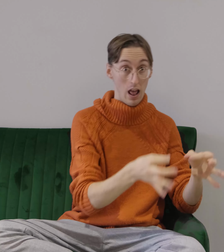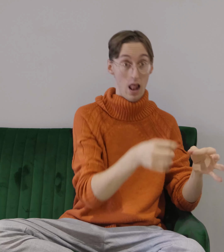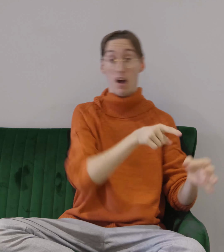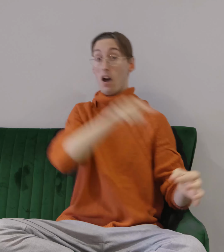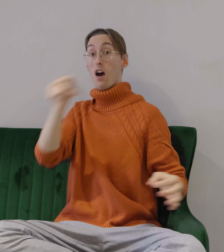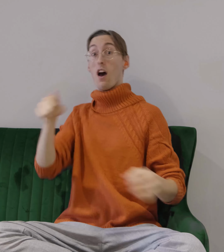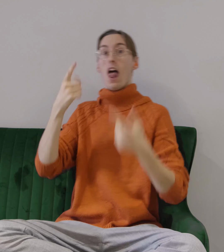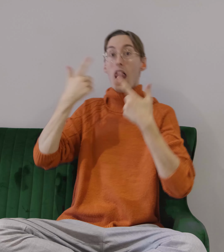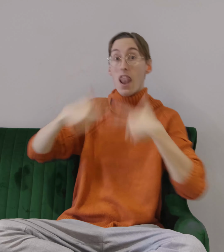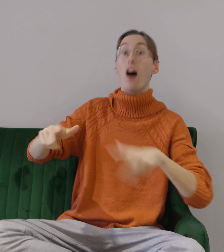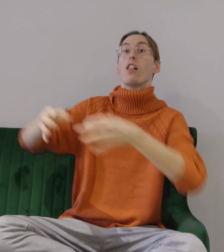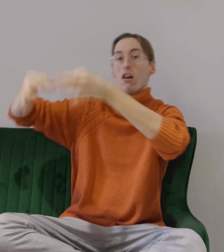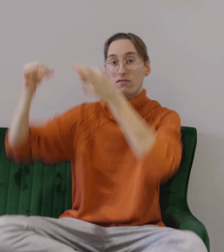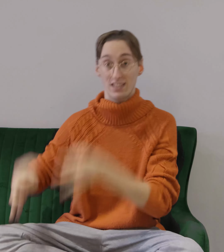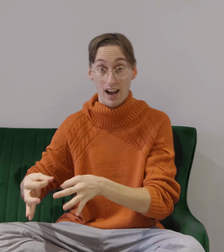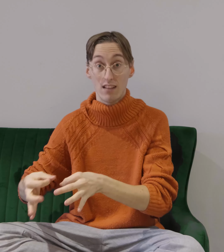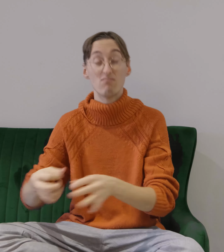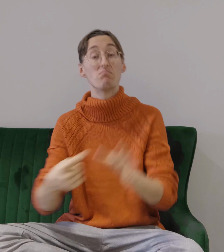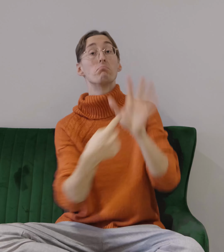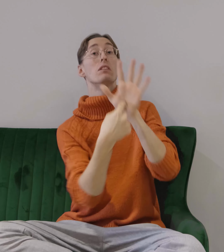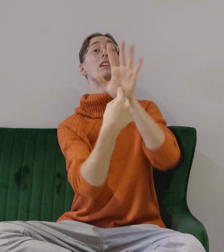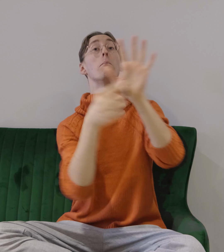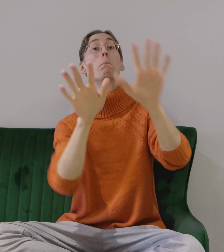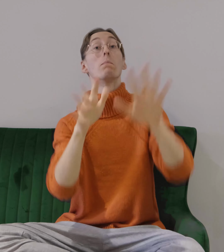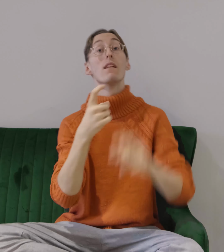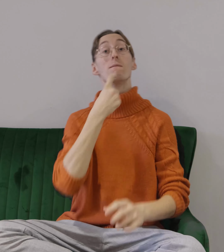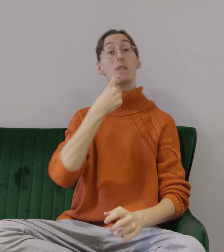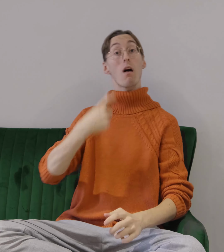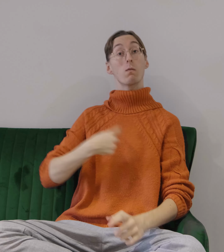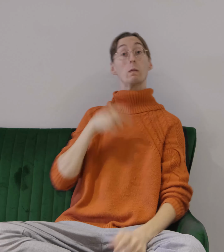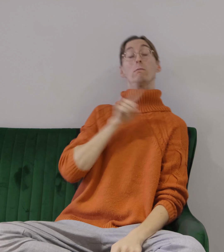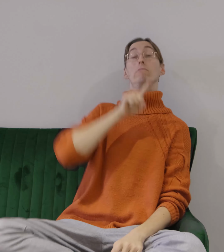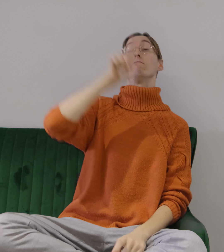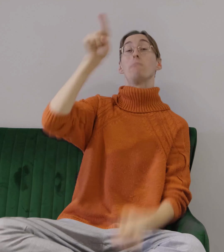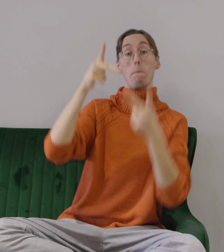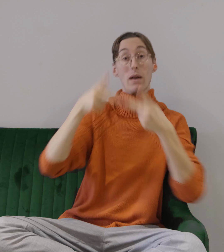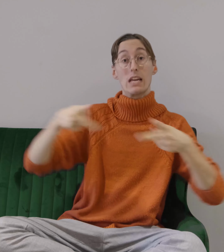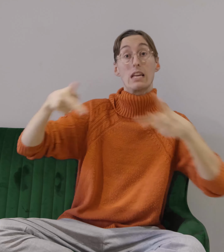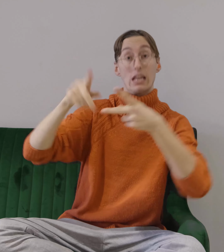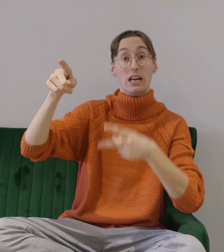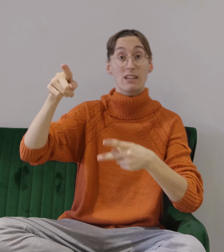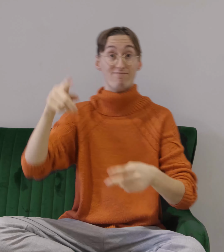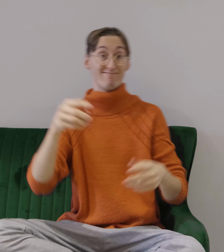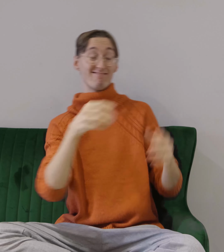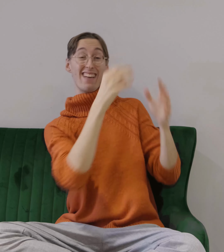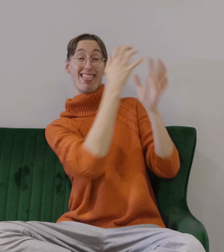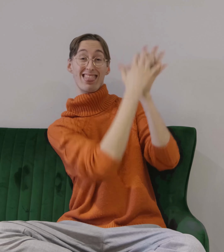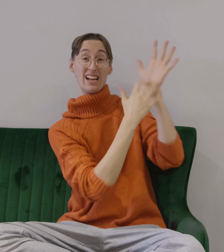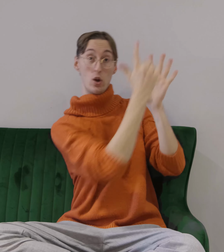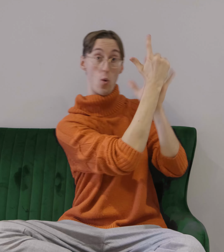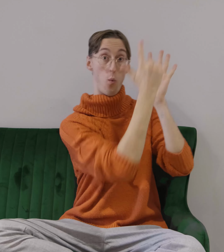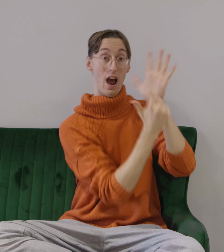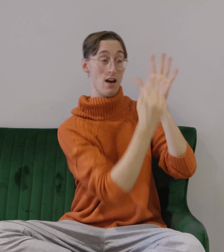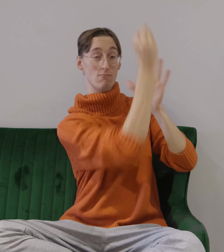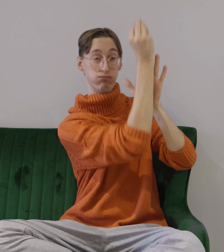leur place en tant que langues officielles. Saison comme la Finlande qui a inscrit la